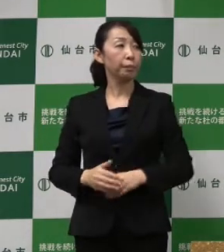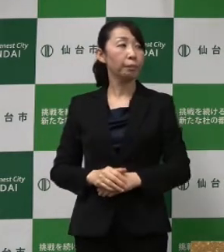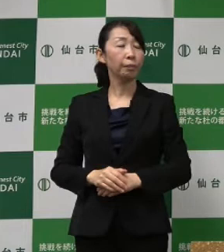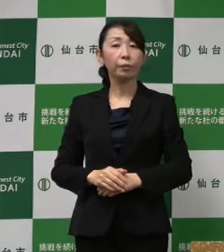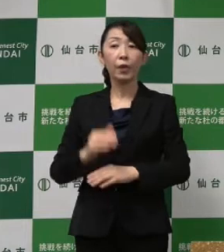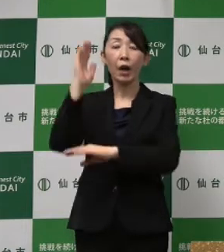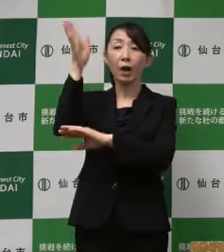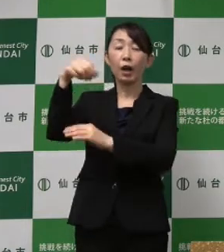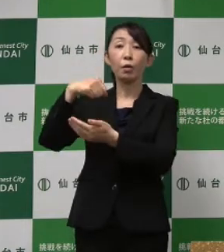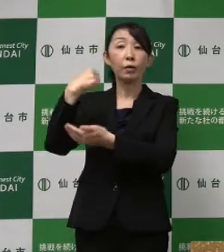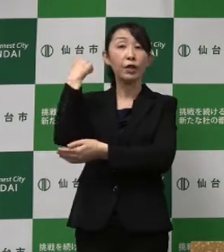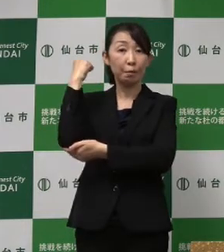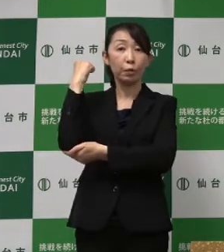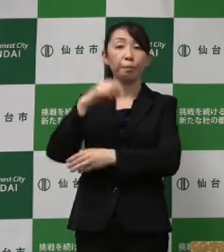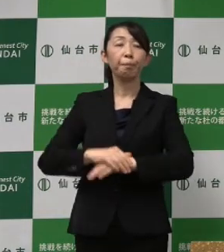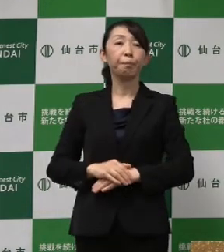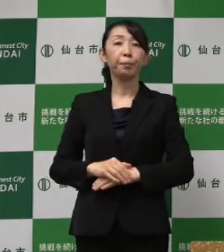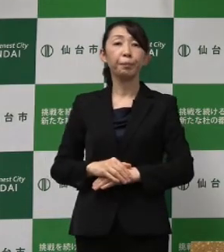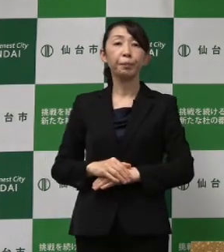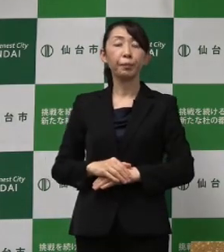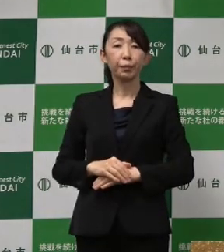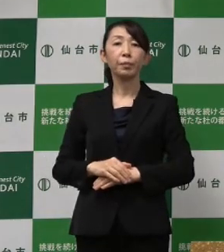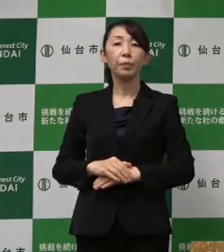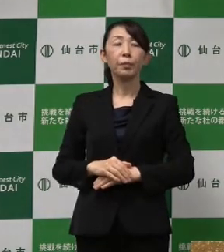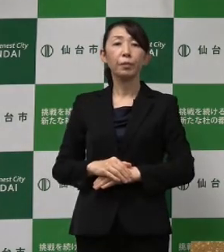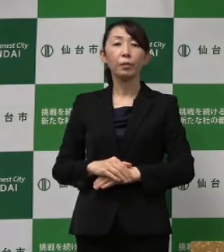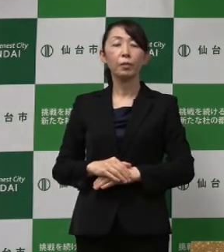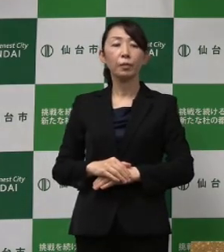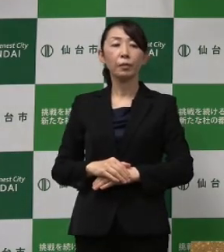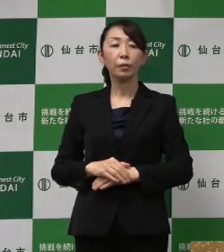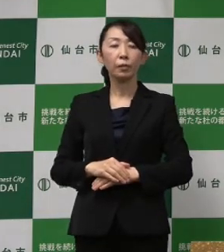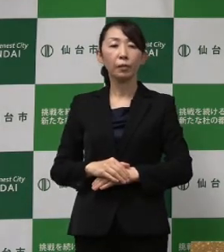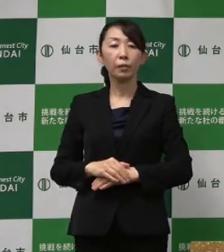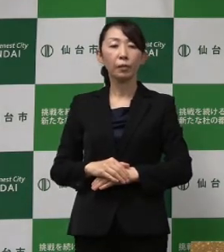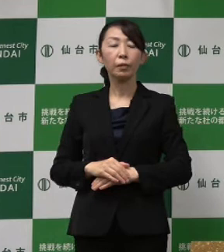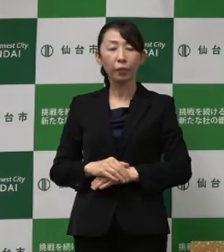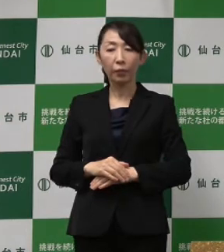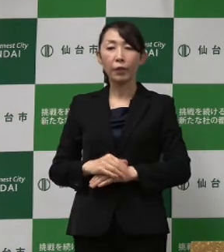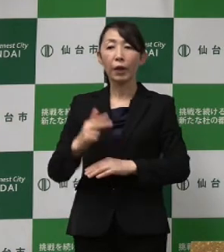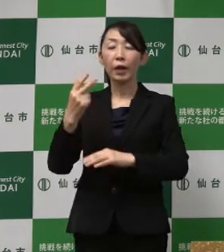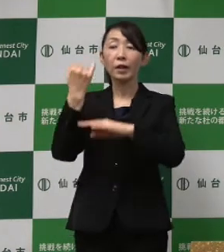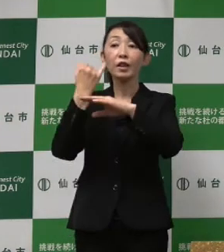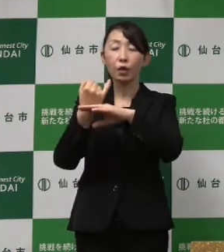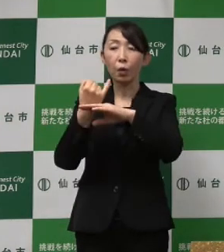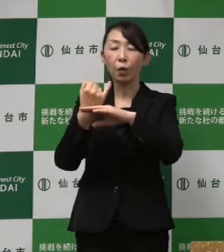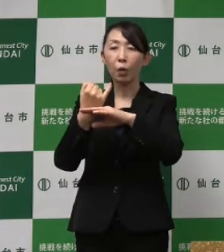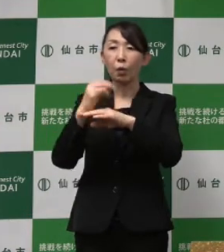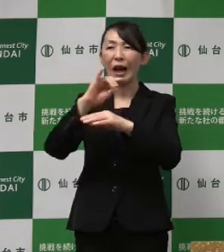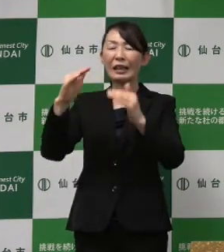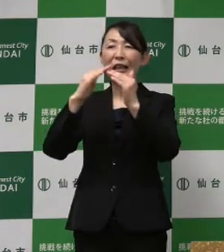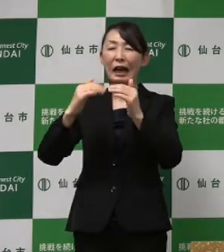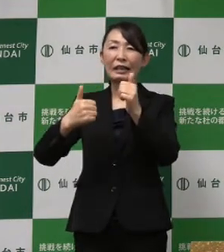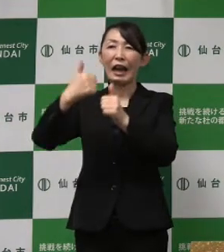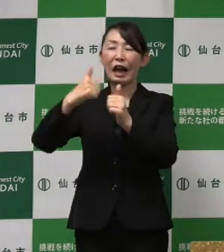科学新聞はせみです。おはようございます。そもそも論なんですけども、市長は議会でライバル都市と宣言された